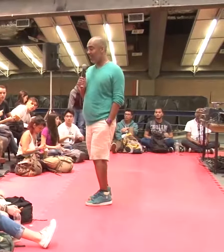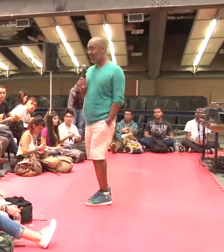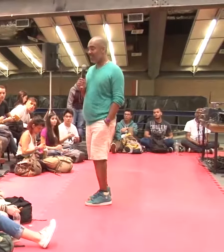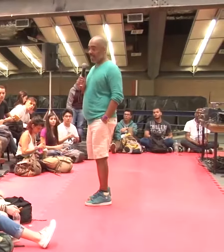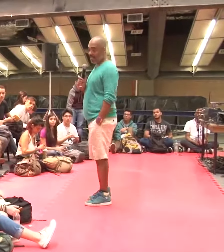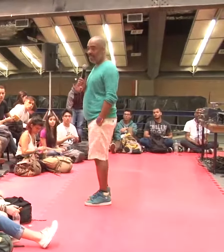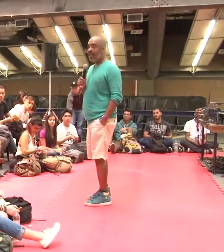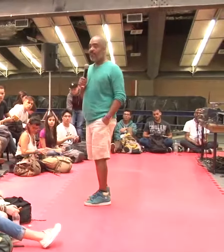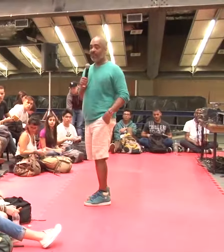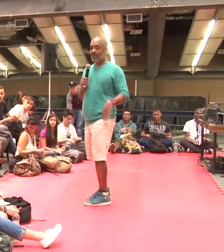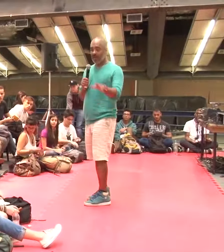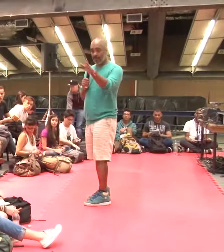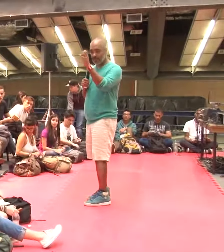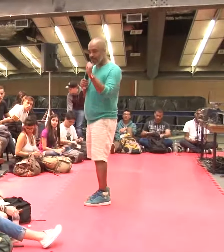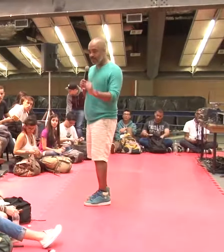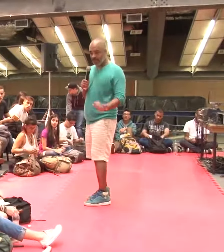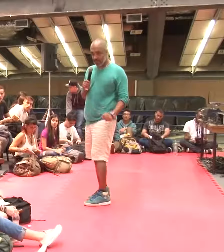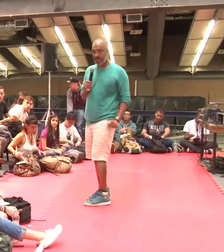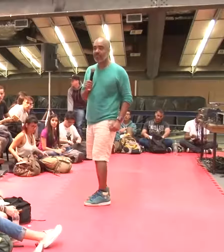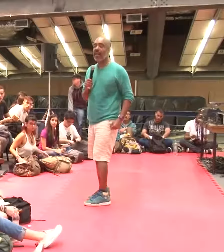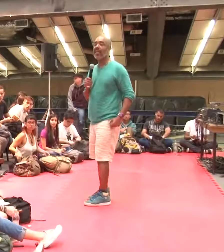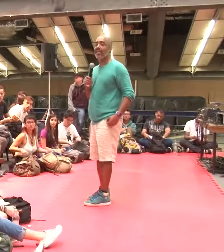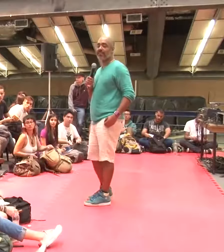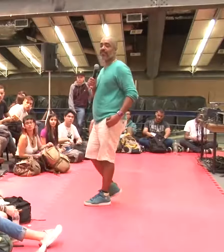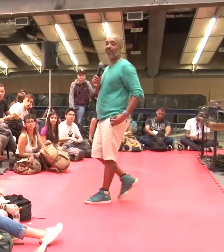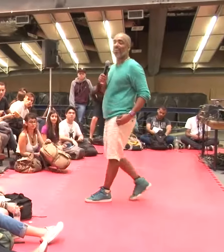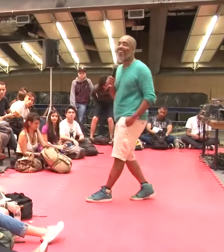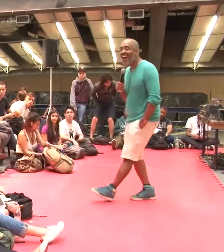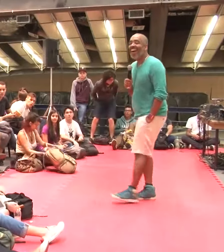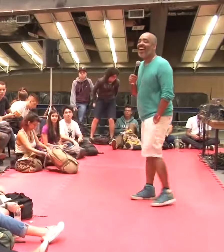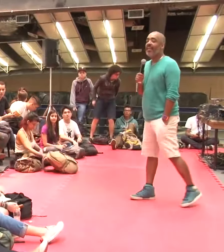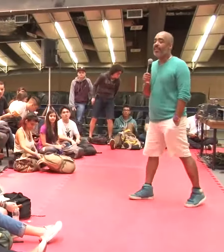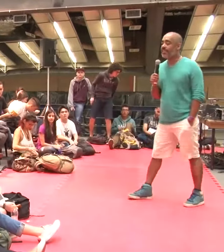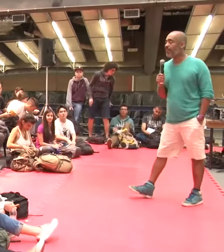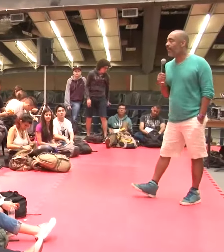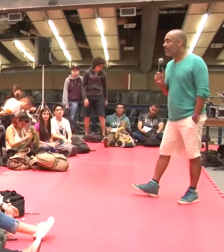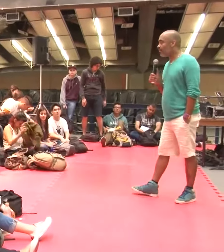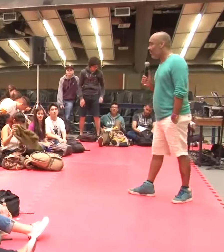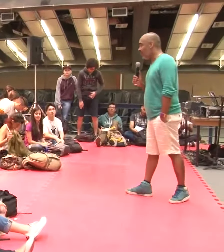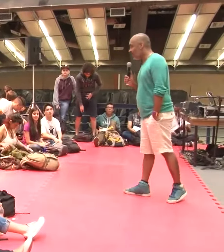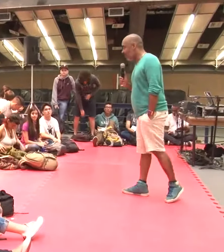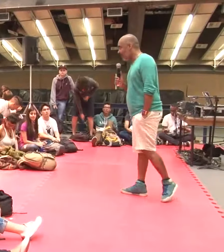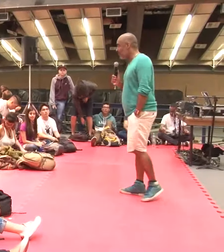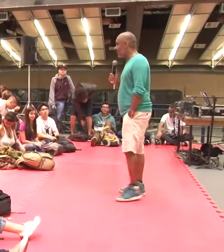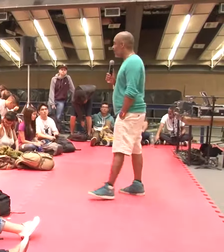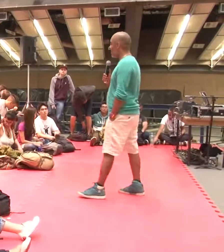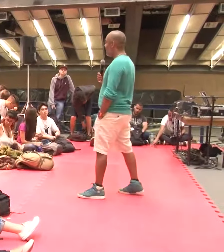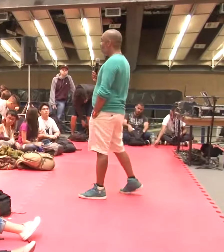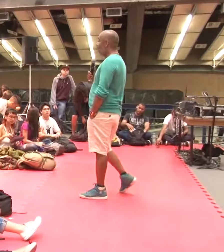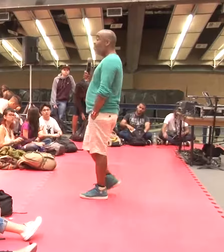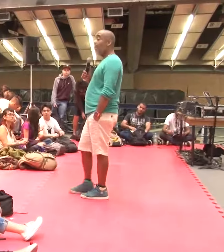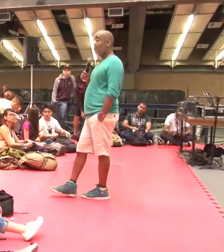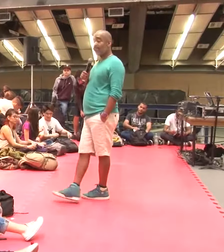da Daisy, que está ali, mas eu sou uma pessoa que não deixa as pessoas falarem, né? E sempre agradeço o convite também, por poder estar